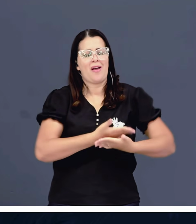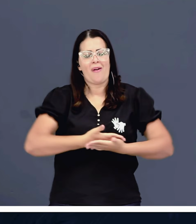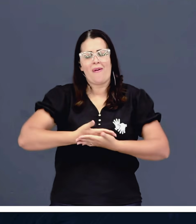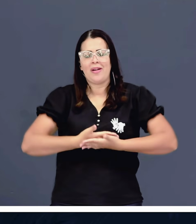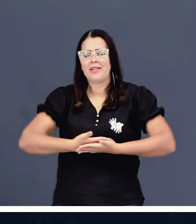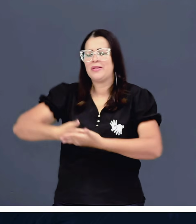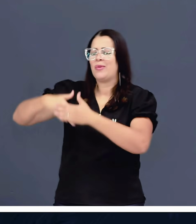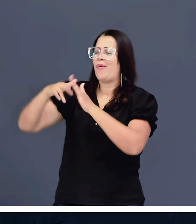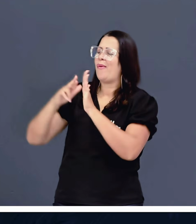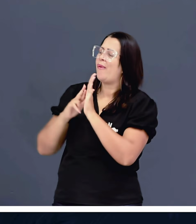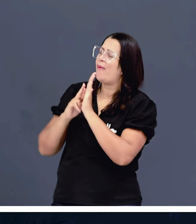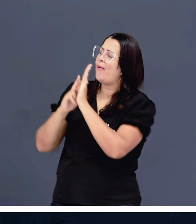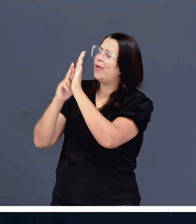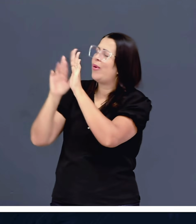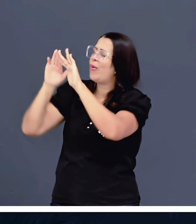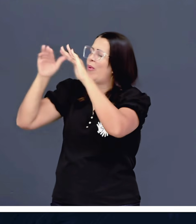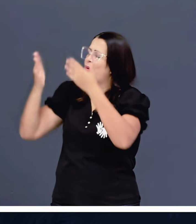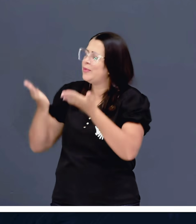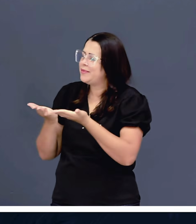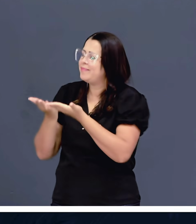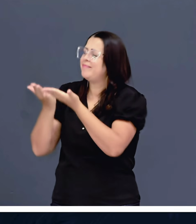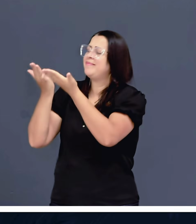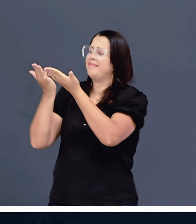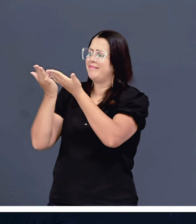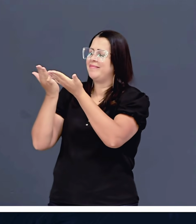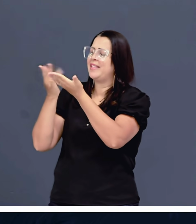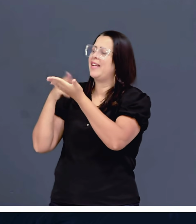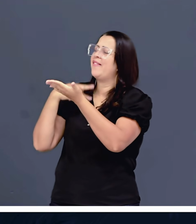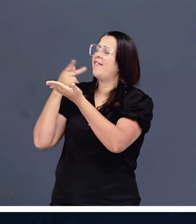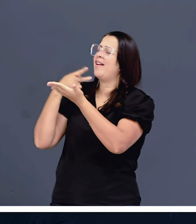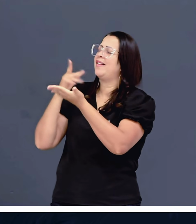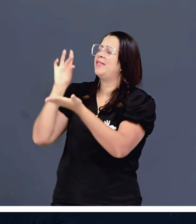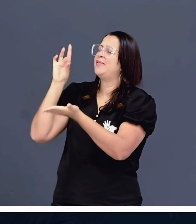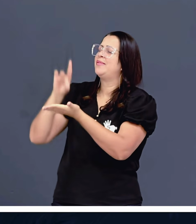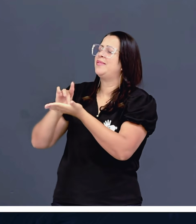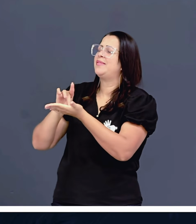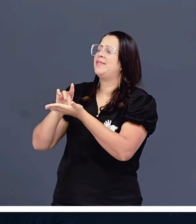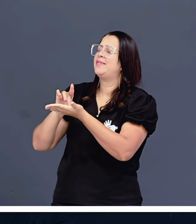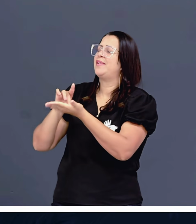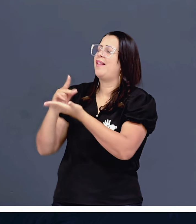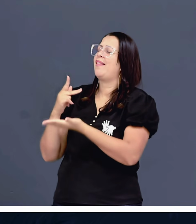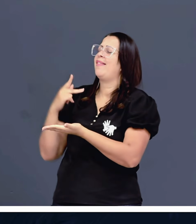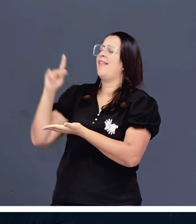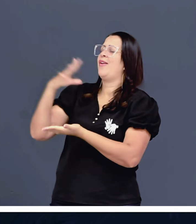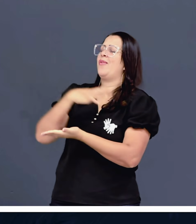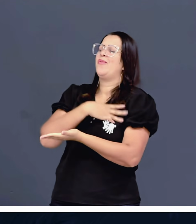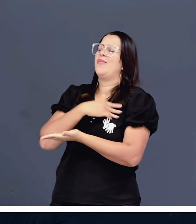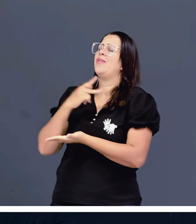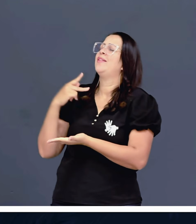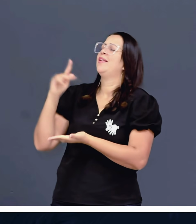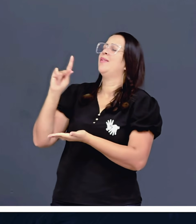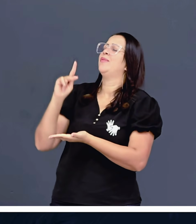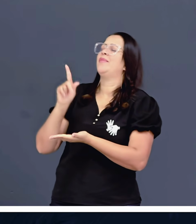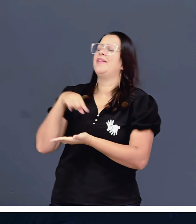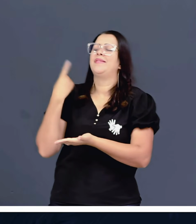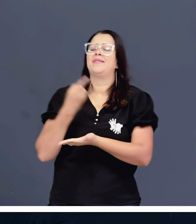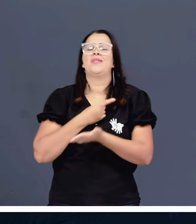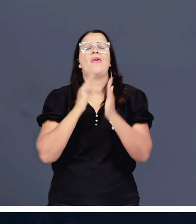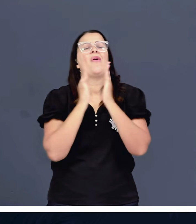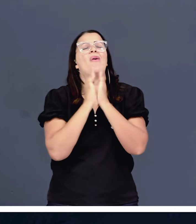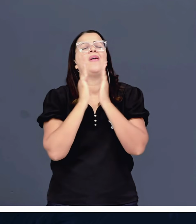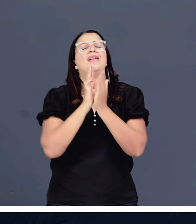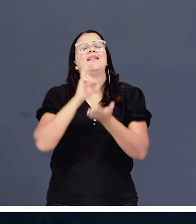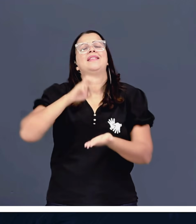altar. Através desse gesto, dizendo, ele é do Senhor. E a nossa oração